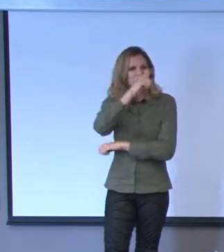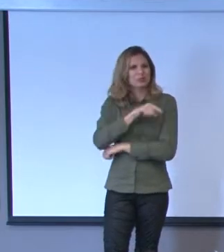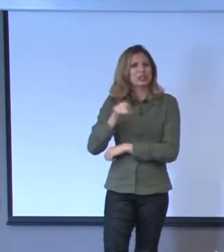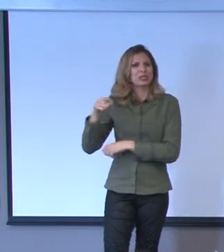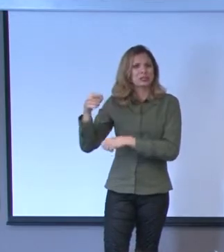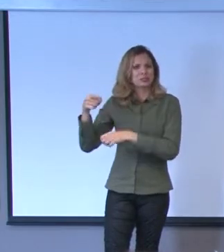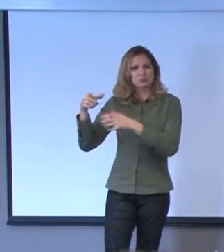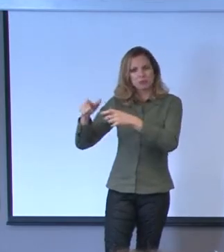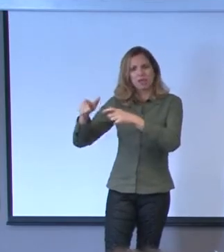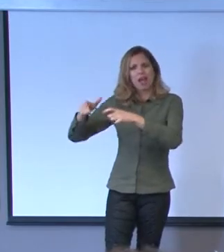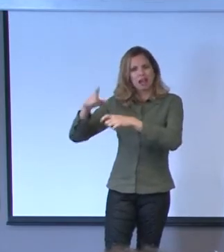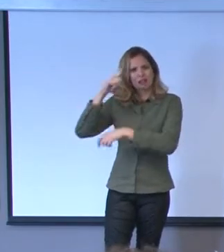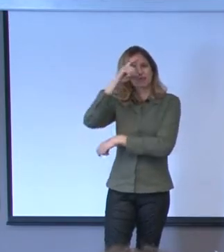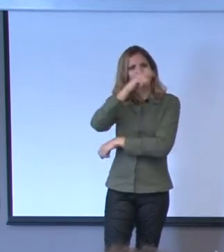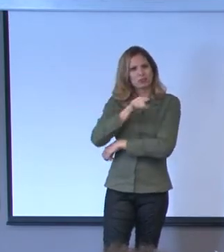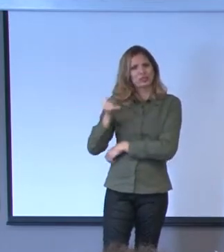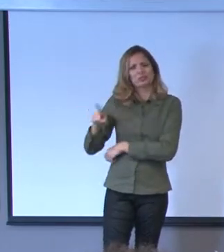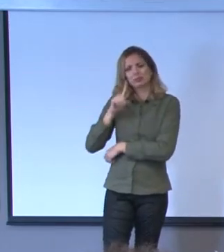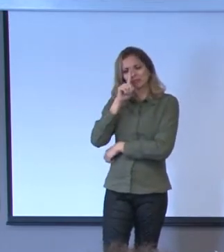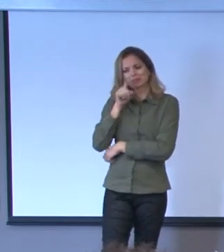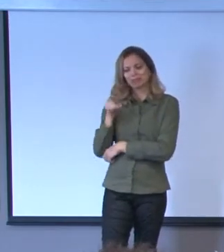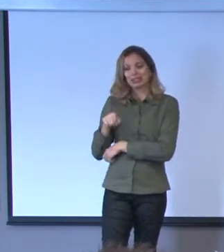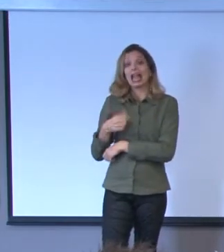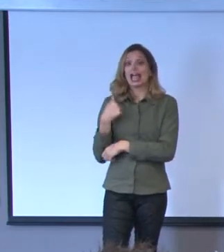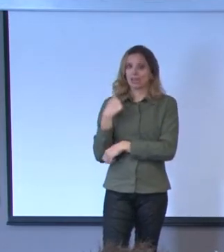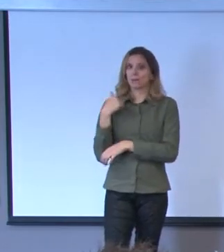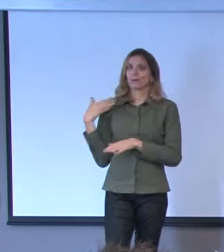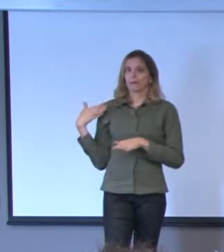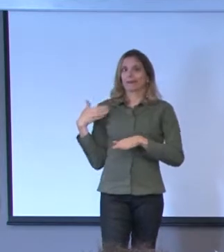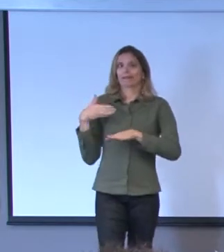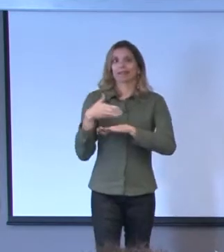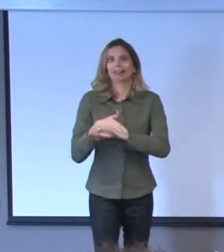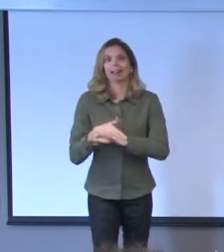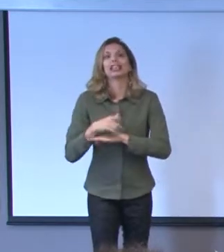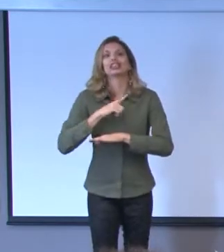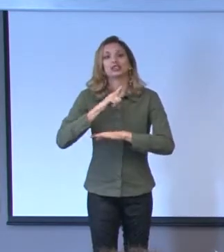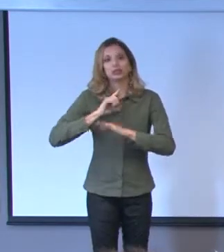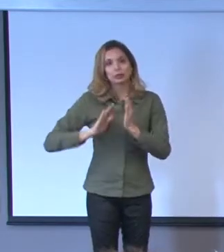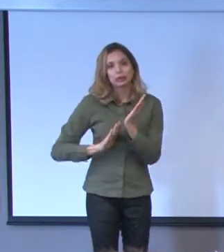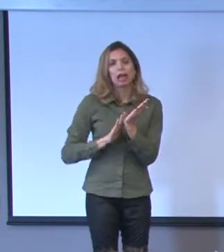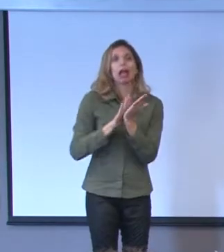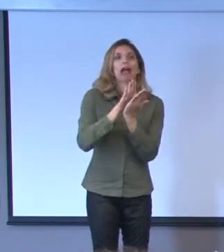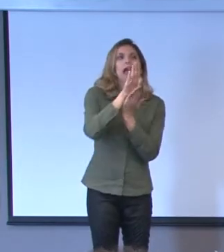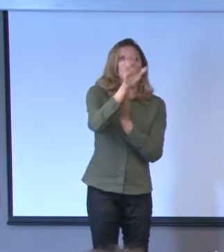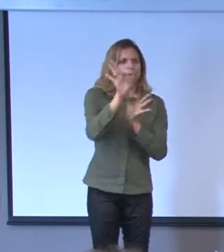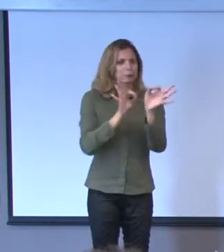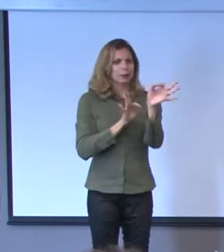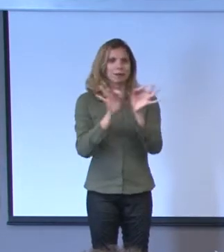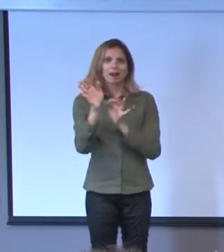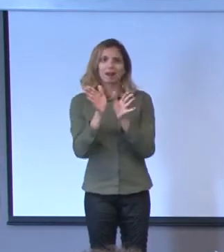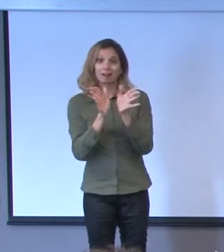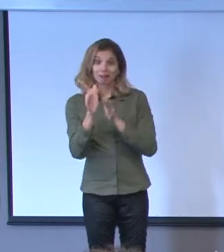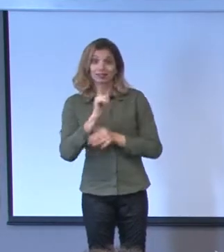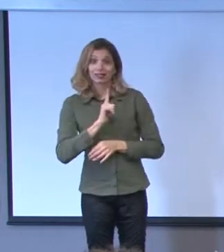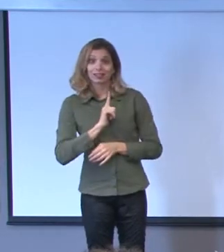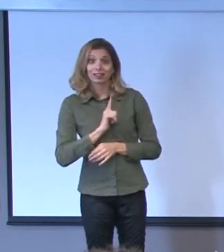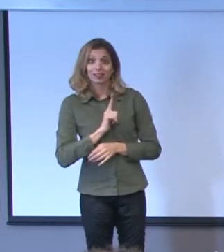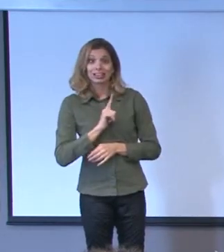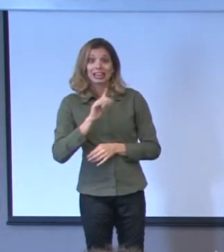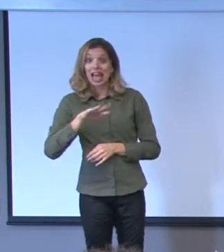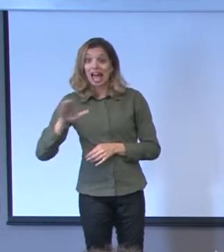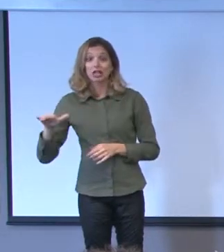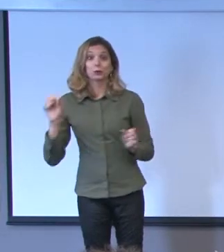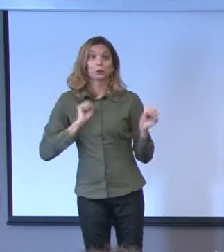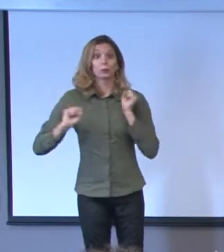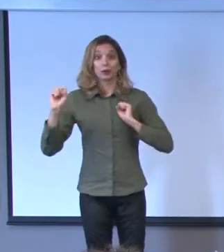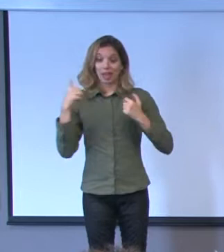mais. Mas, enfim, entrei na escola, a escola tinha rampa, a escola era toda preparada, e os alunos estavam